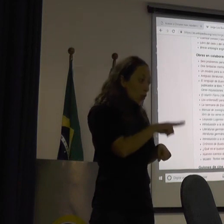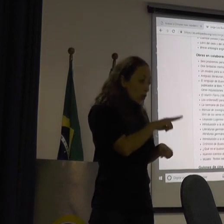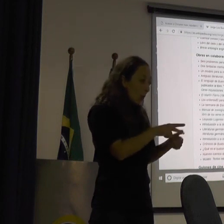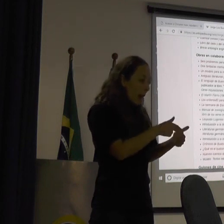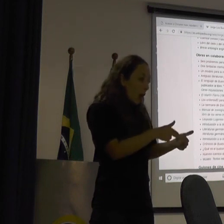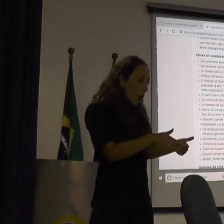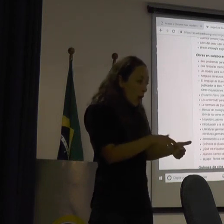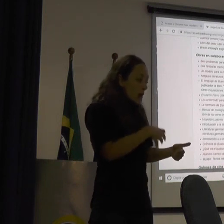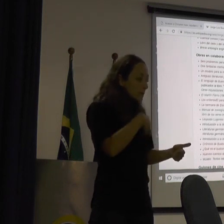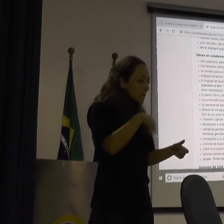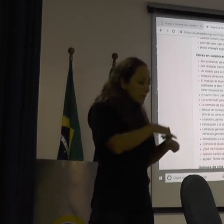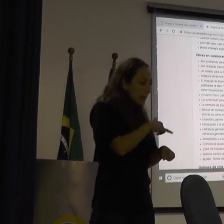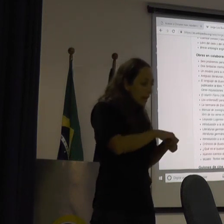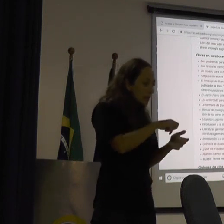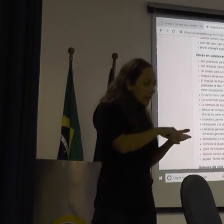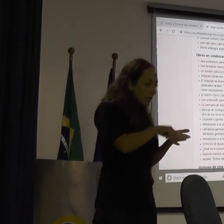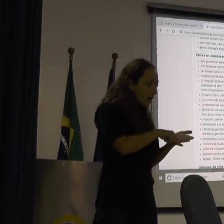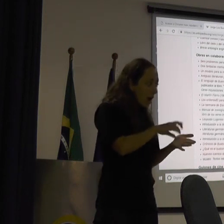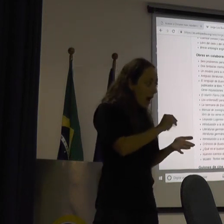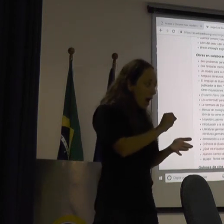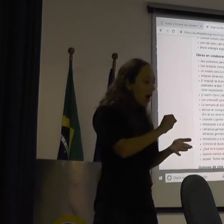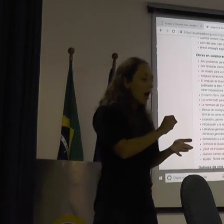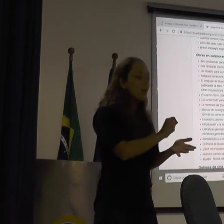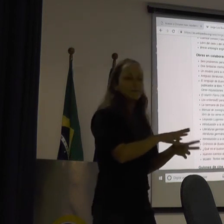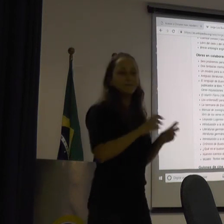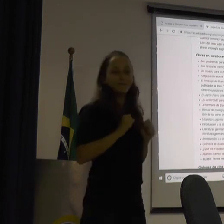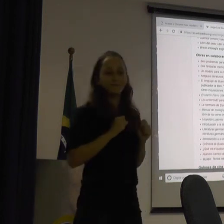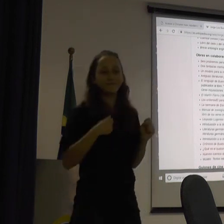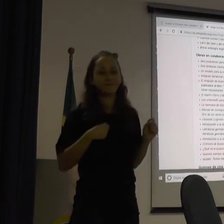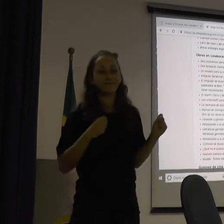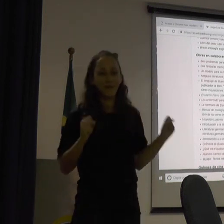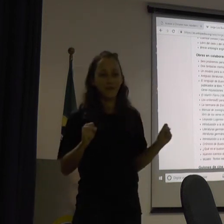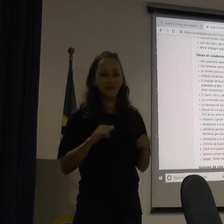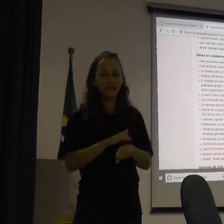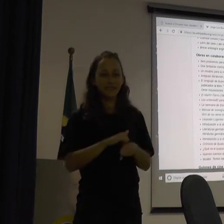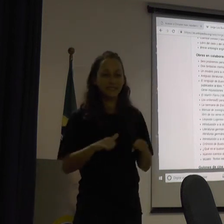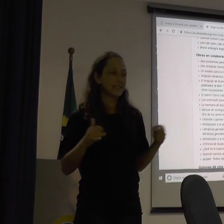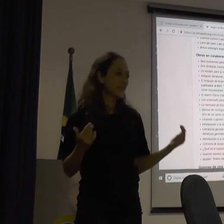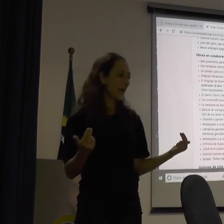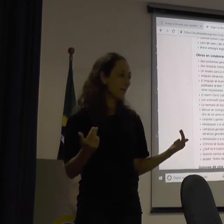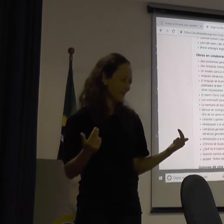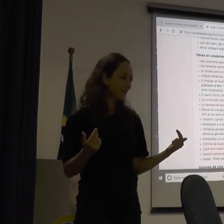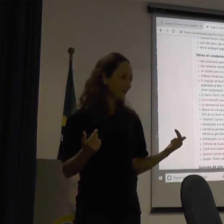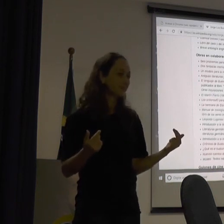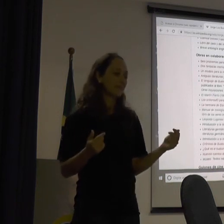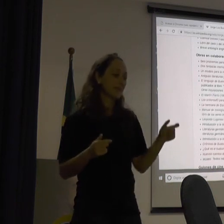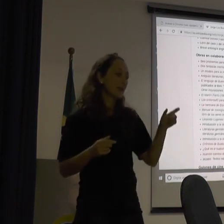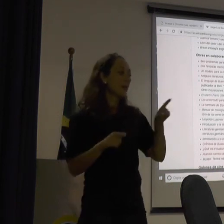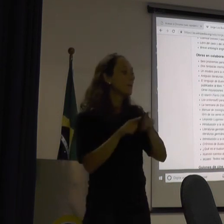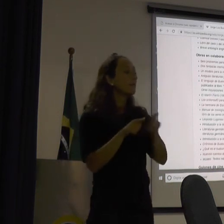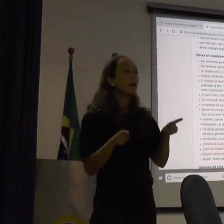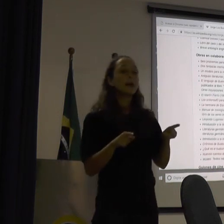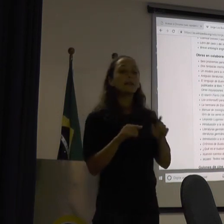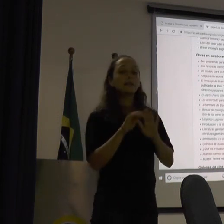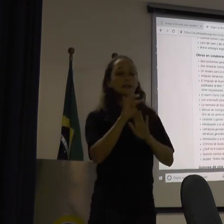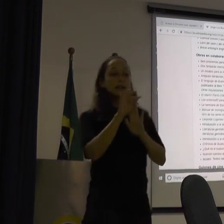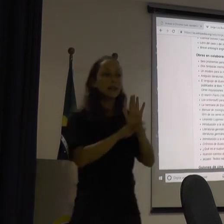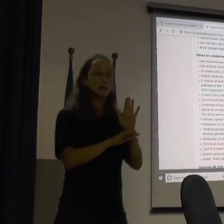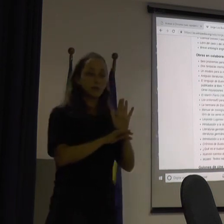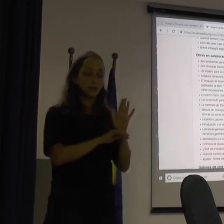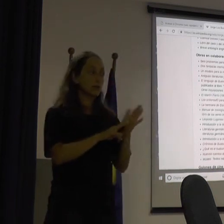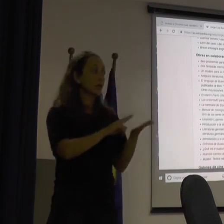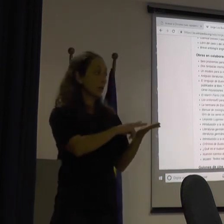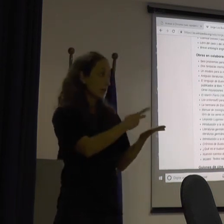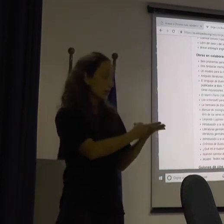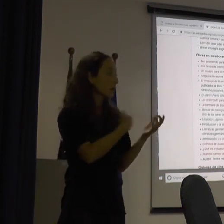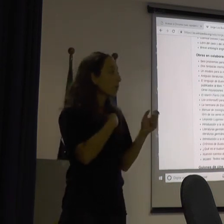procurar diretamente no Quixote, por exemplo, é mais difícil. Porque no texto traduzido eu leio 3,